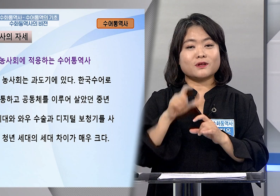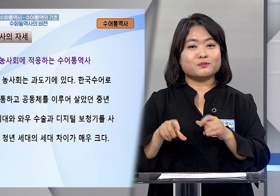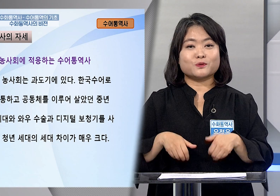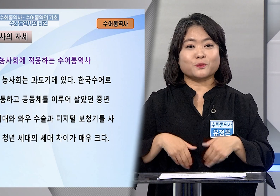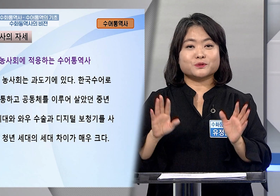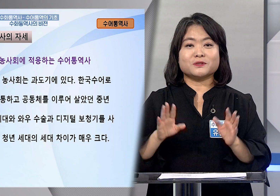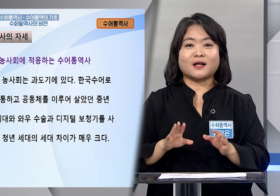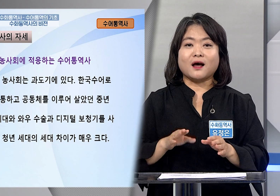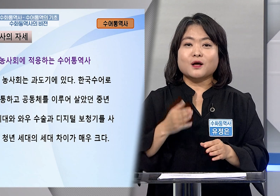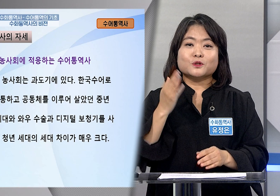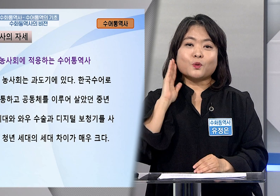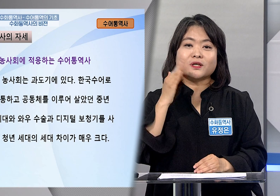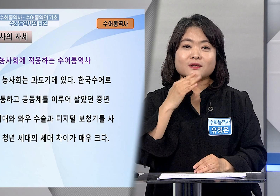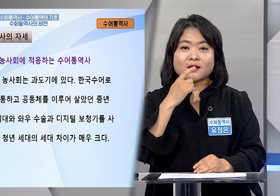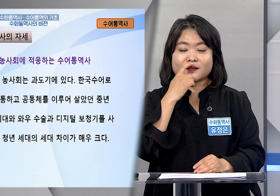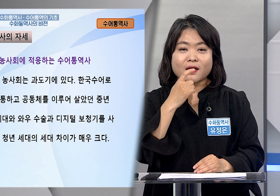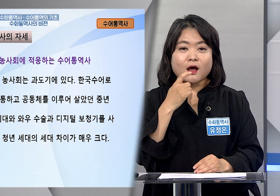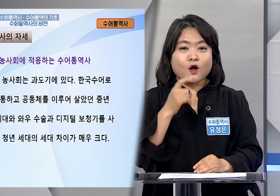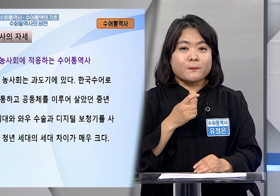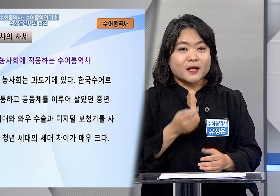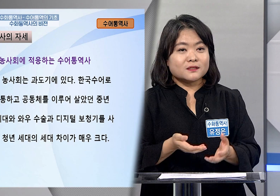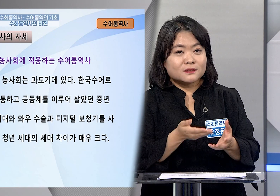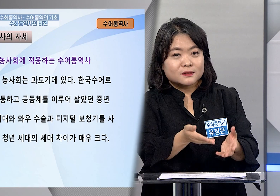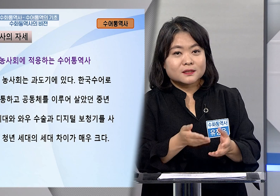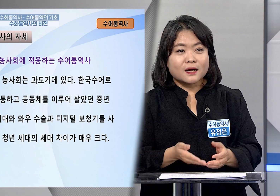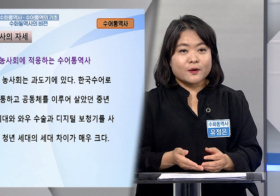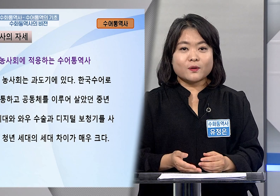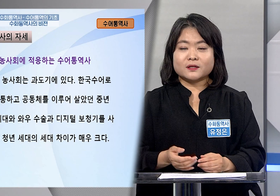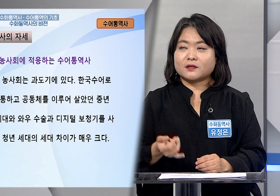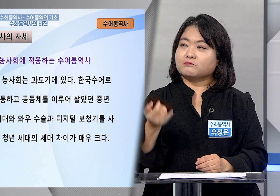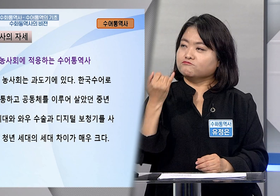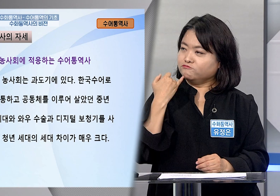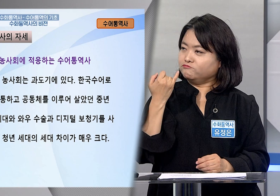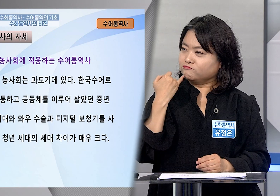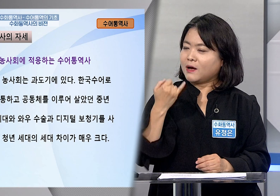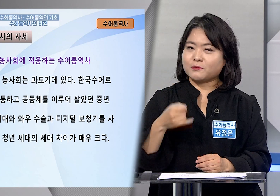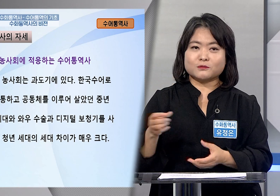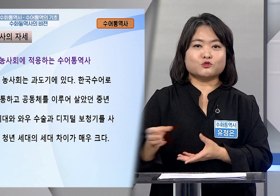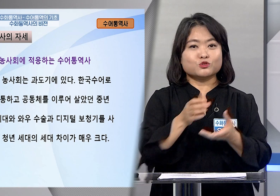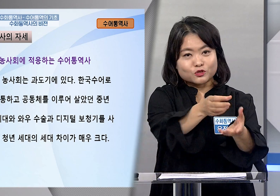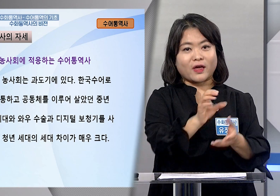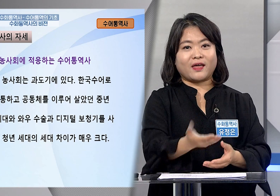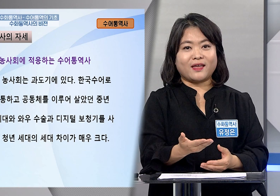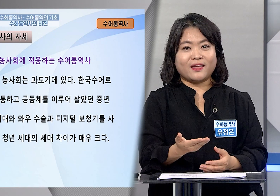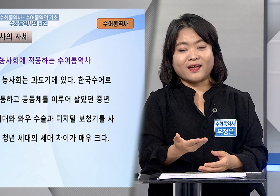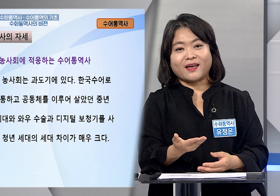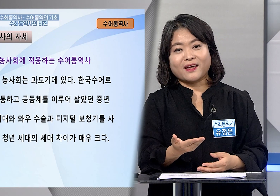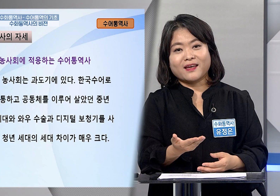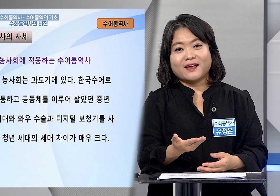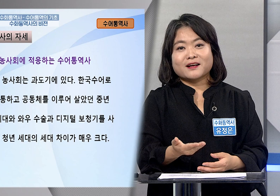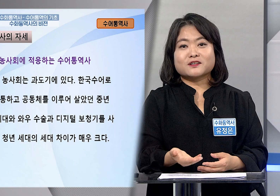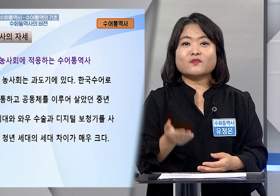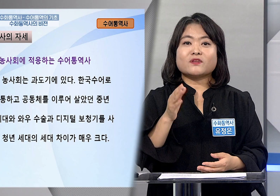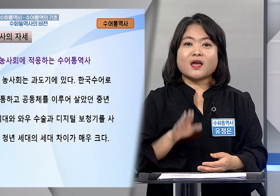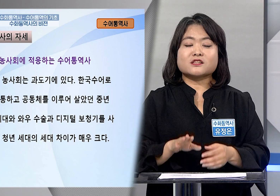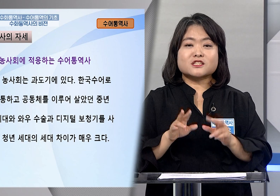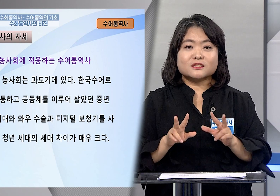필요도 없습니다. 농인들한테 커피 한 잔 드릴까요? 할 때 하면 그러면 주면 돼. 네. 그런데